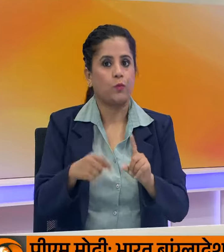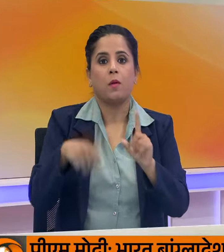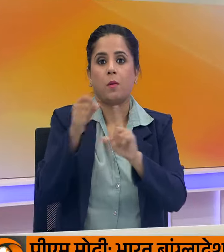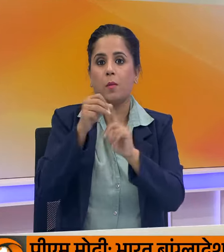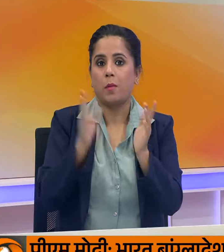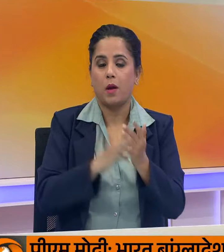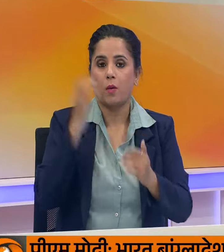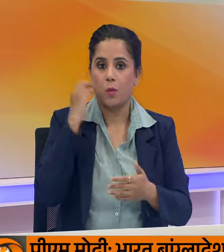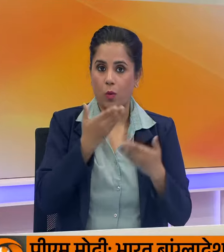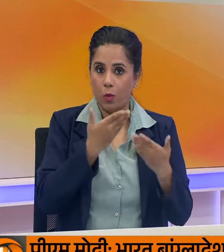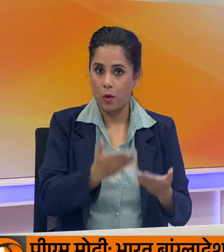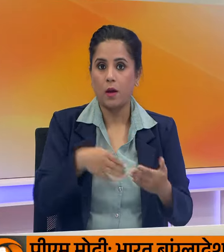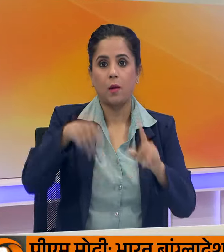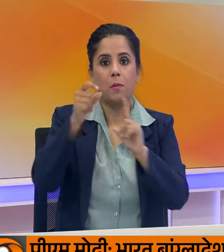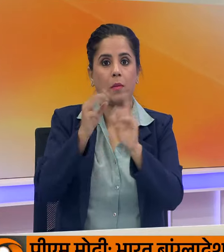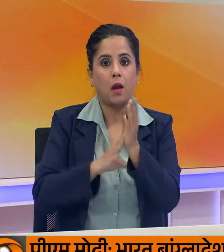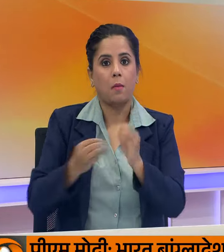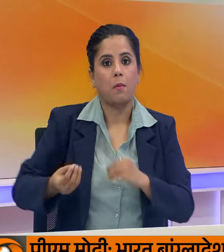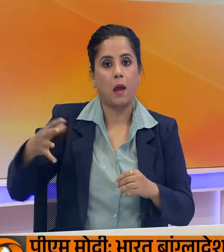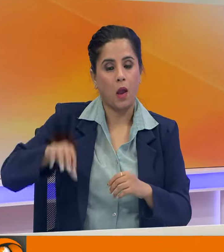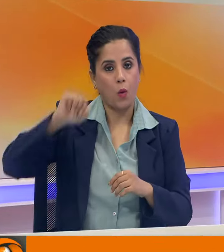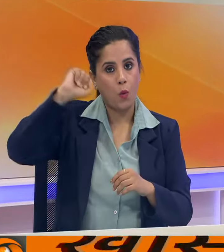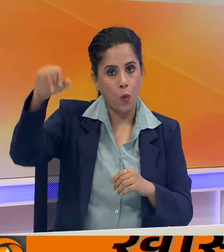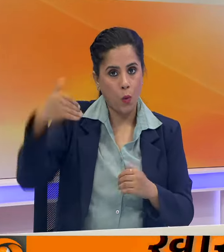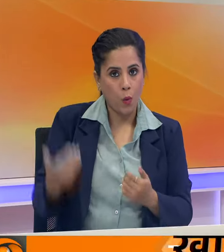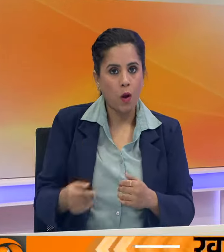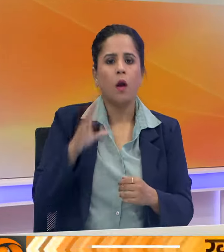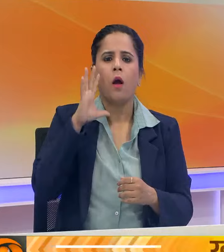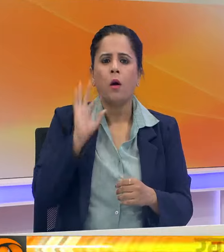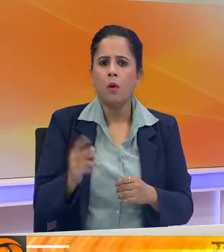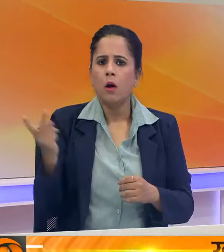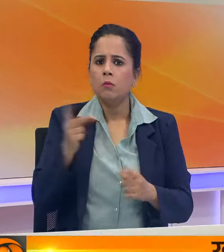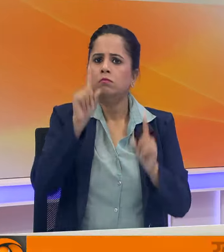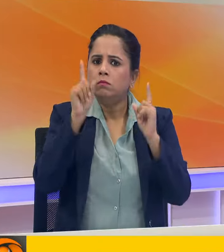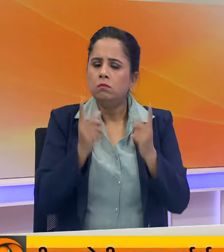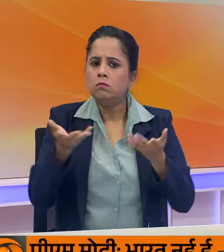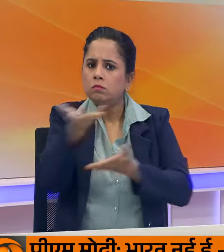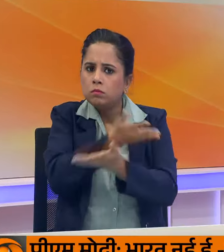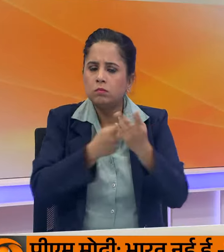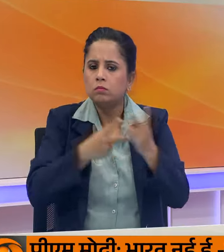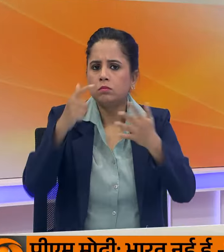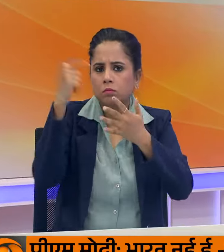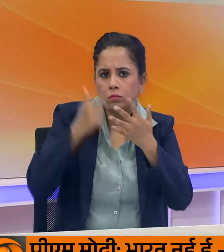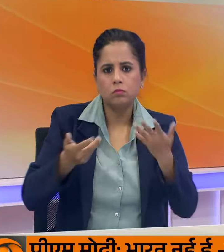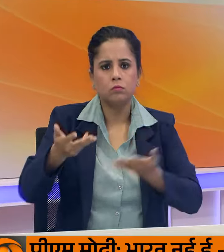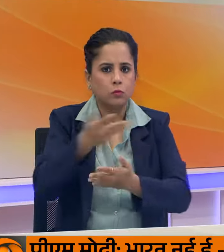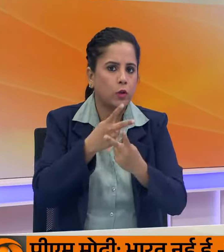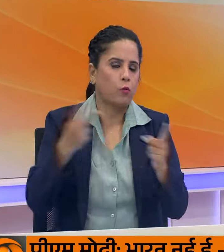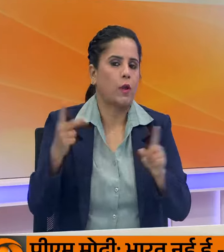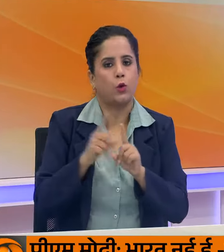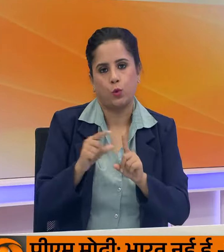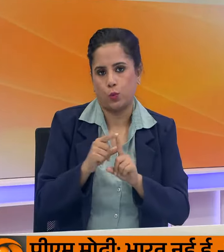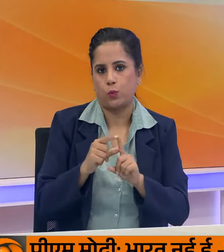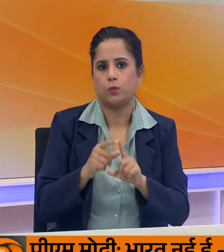प्रधानमंत्री नरेंद्र मोदी और पीएम शेख हसीना ने अहम द्विपक्षीय मुद्दों पर चर्चा